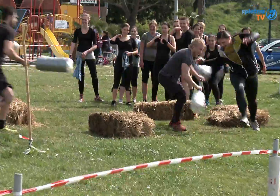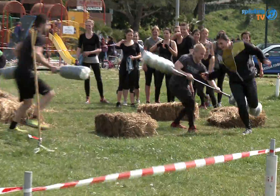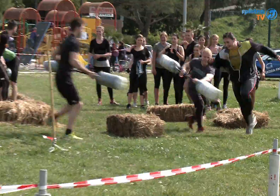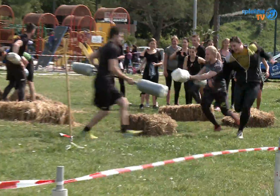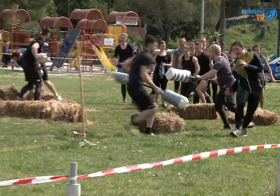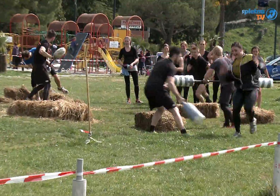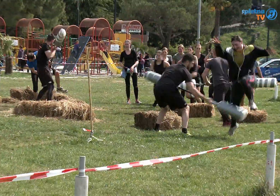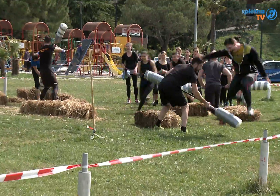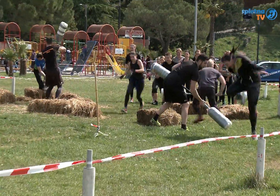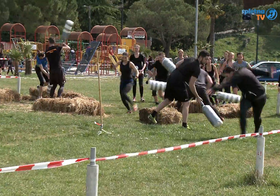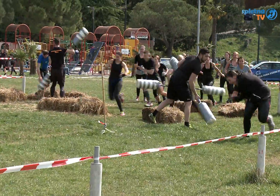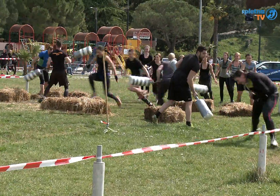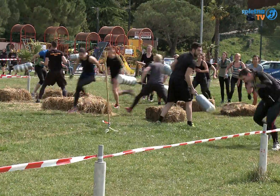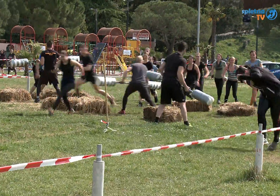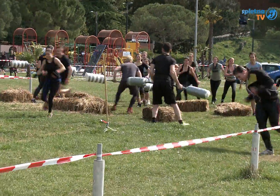Ajde gladiatorji, mi smo borci!